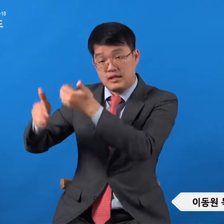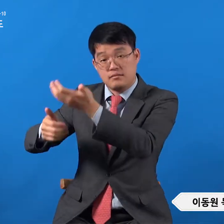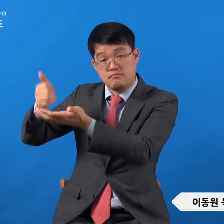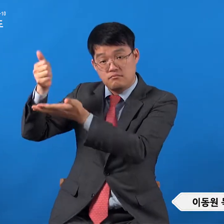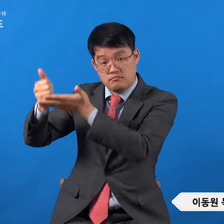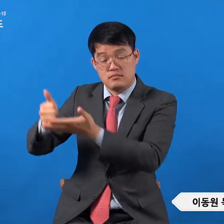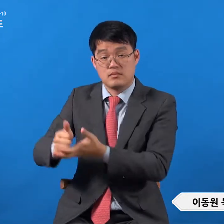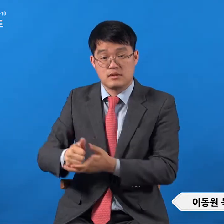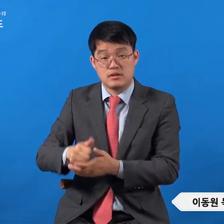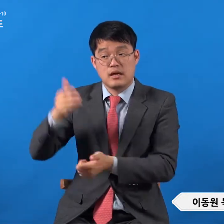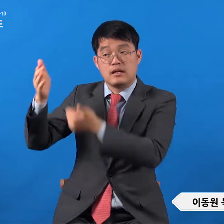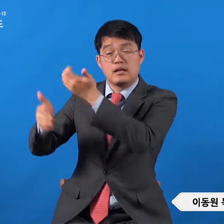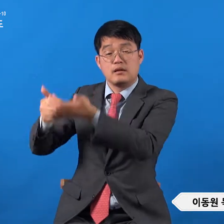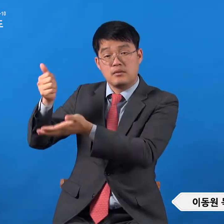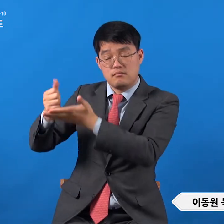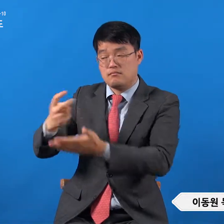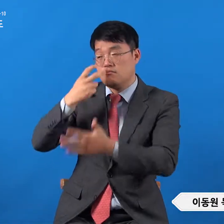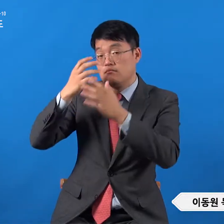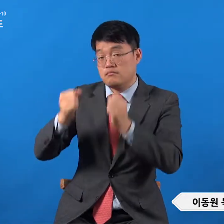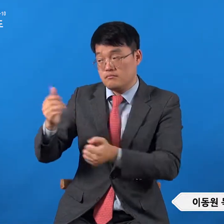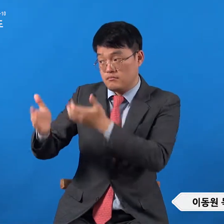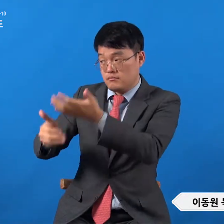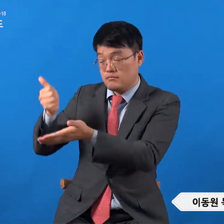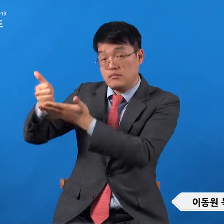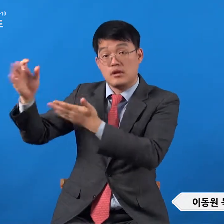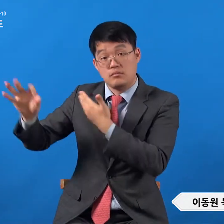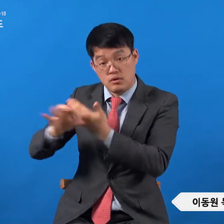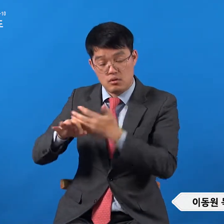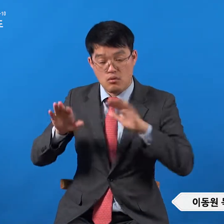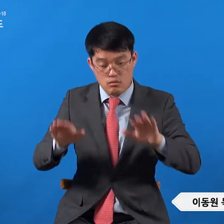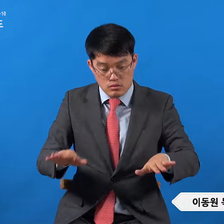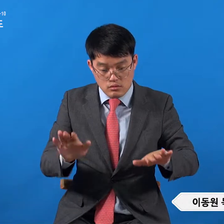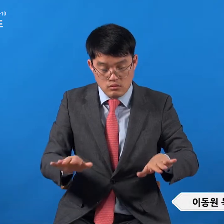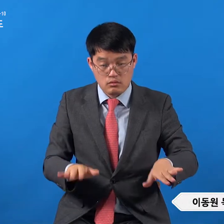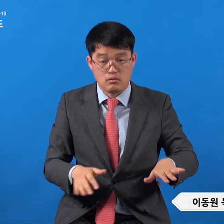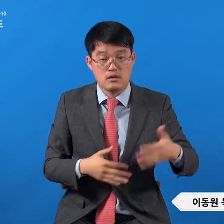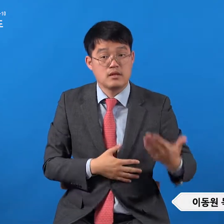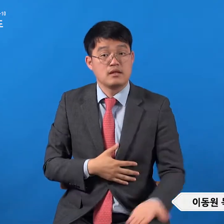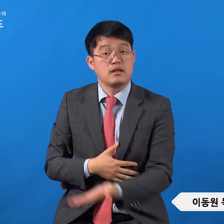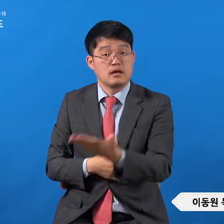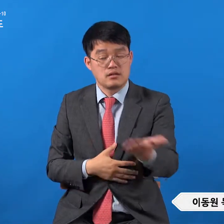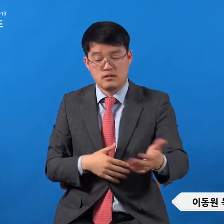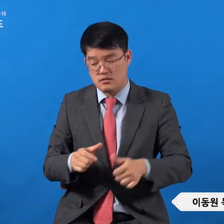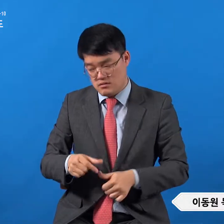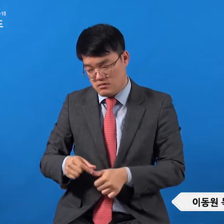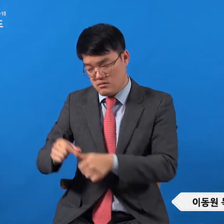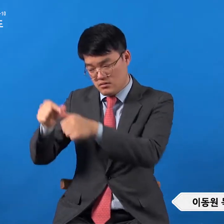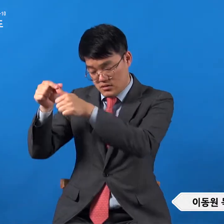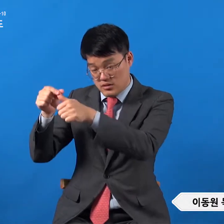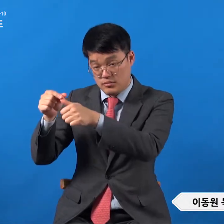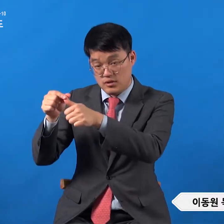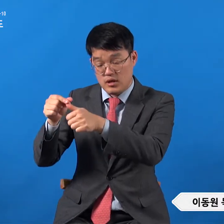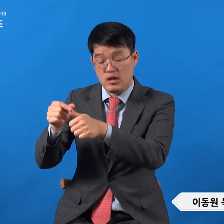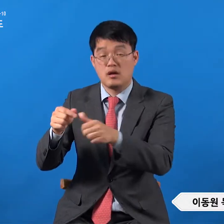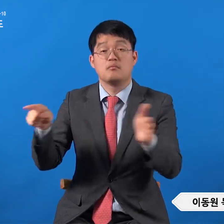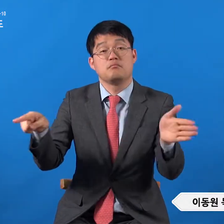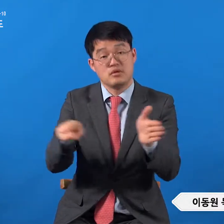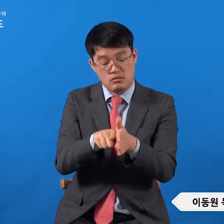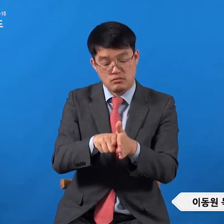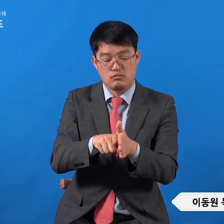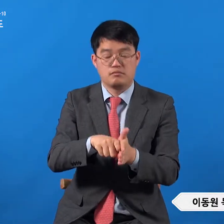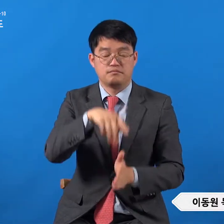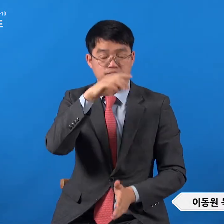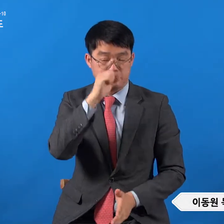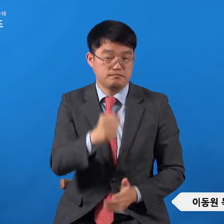하나님, 그분이 살아계신 하나님이시라면 그분은 오늘도 당신의 건지심을 믿어도